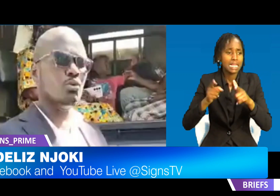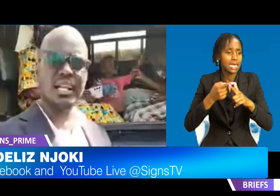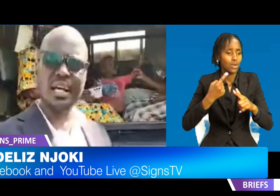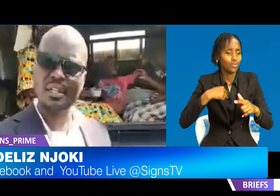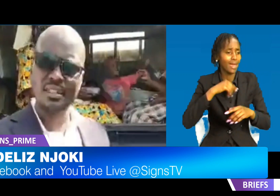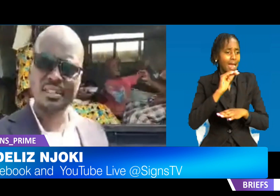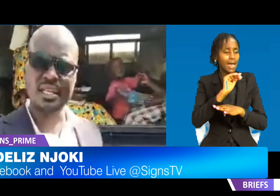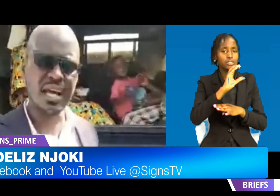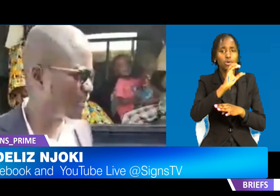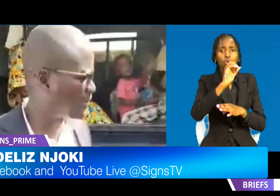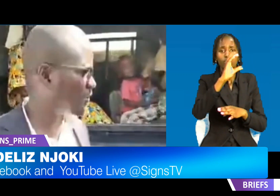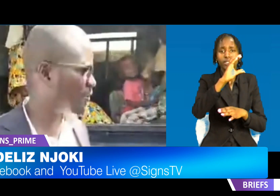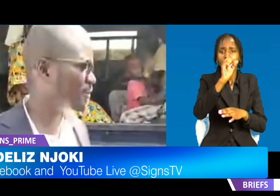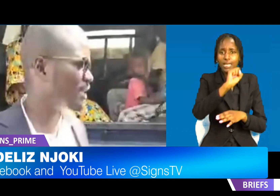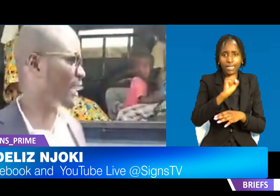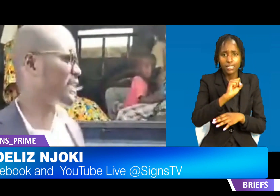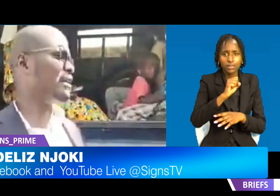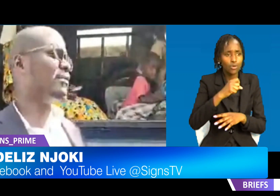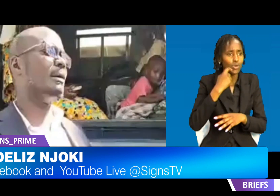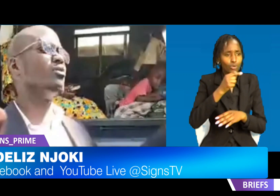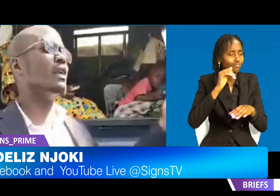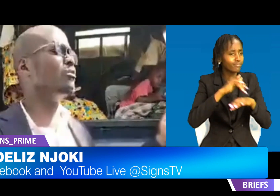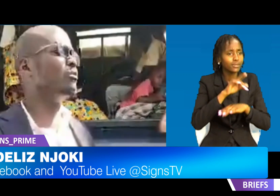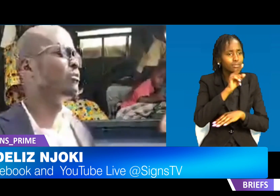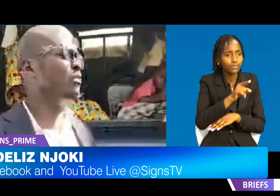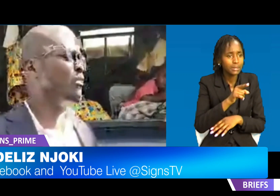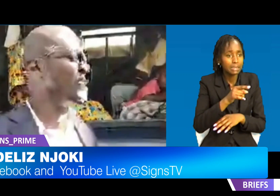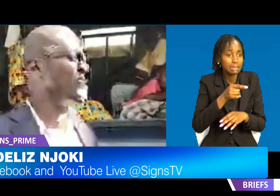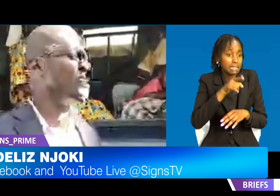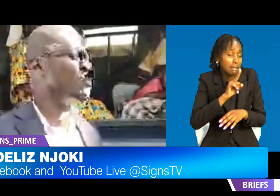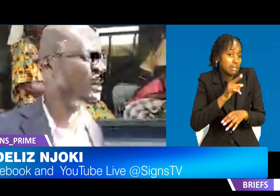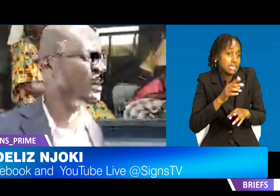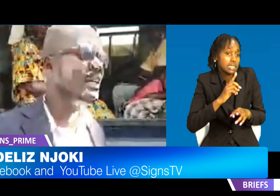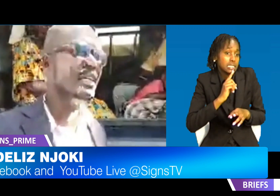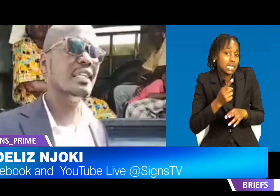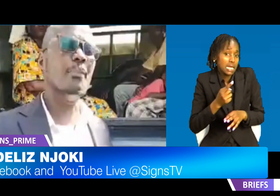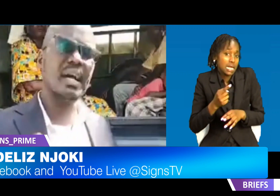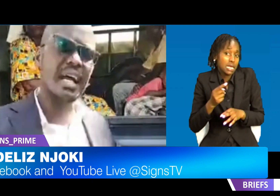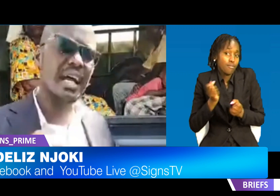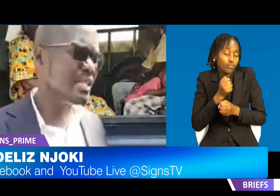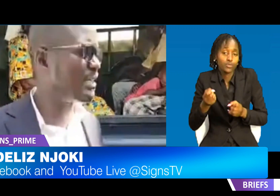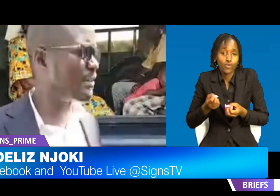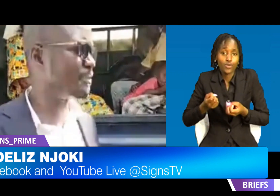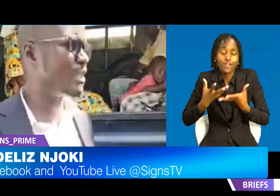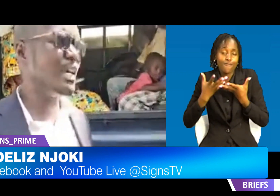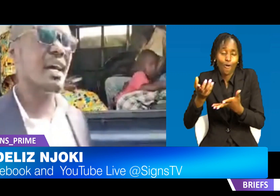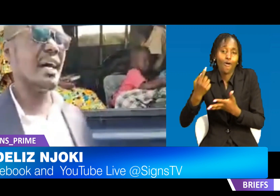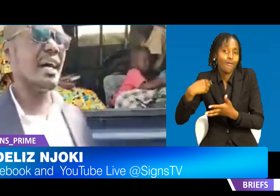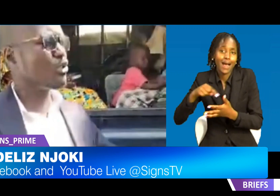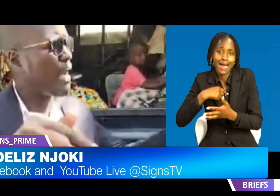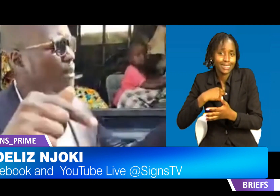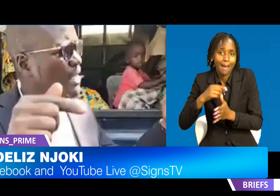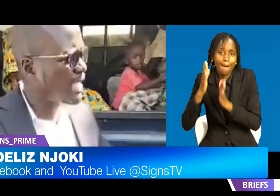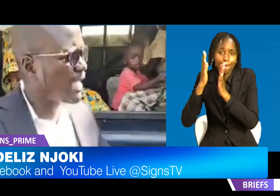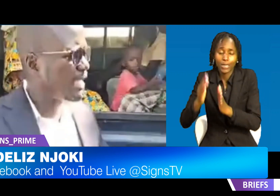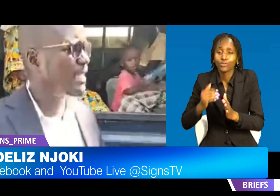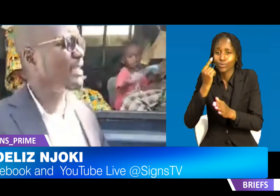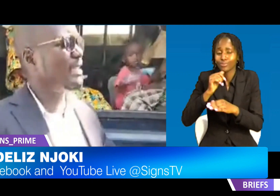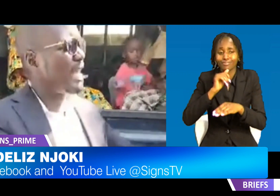umetumwa na nani? Akasema yeye ametumwa na mtu mwenye hataki kusema, na mpaka saa hii hajatuambia ni